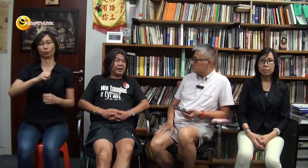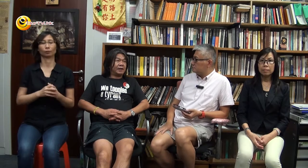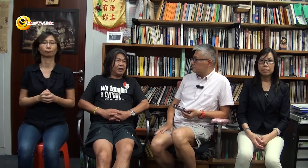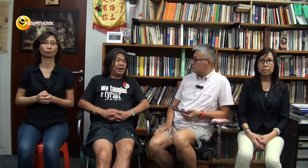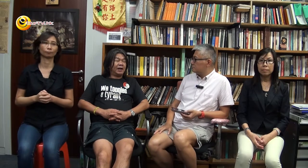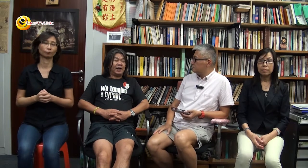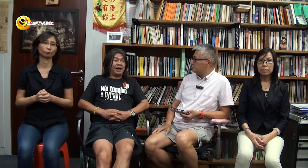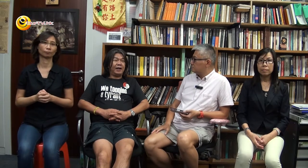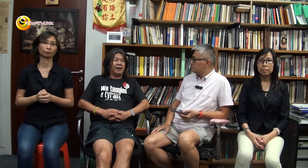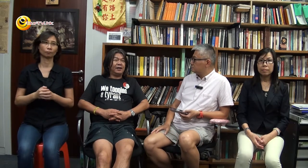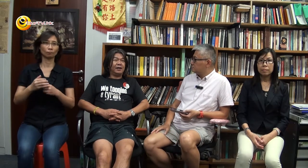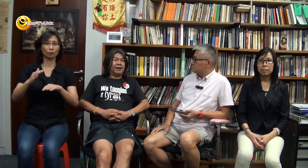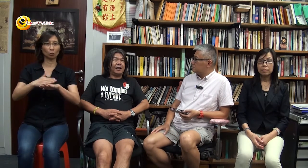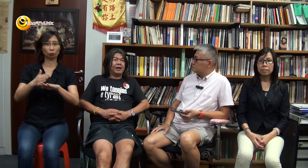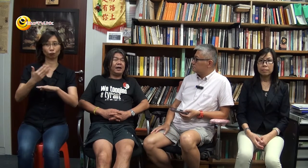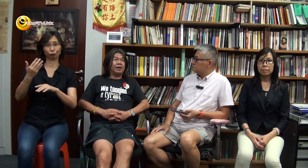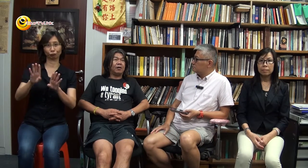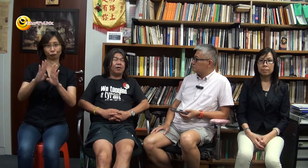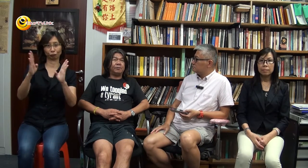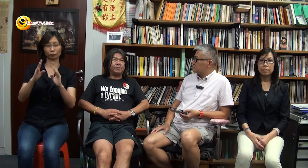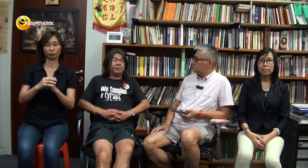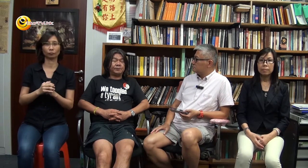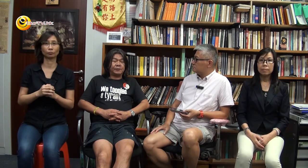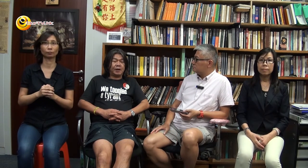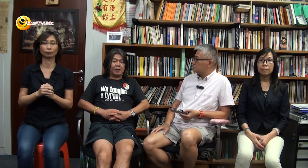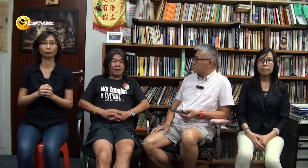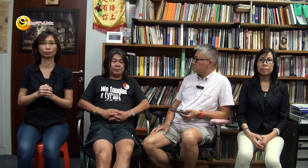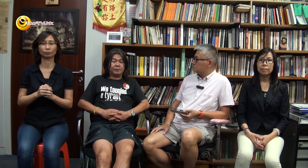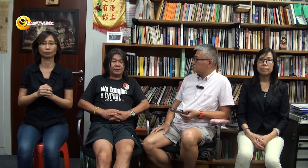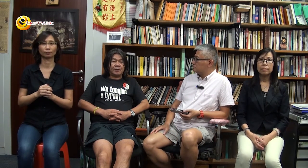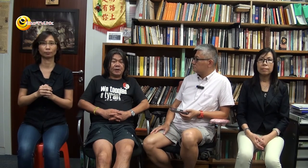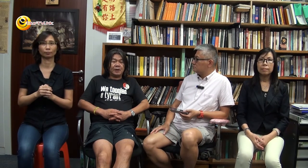主席嘅時候咧，係喺呢一個